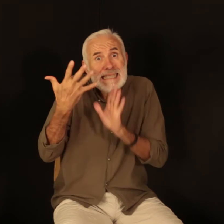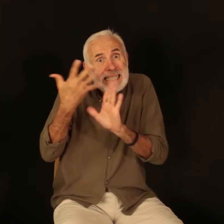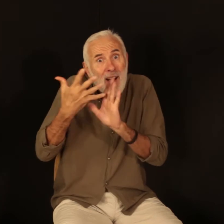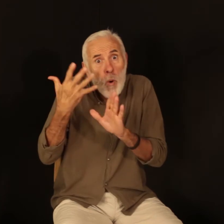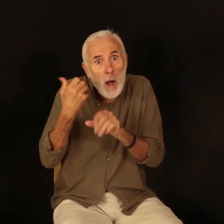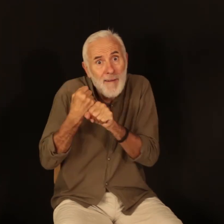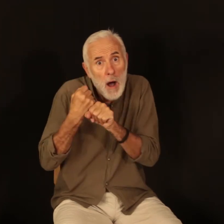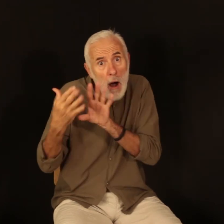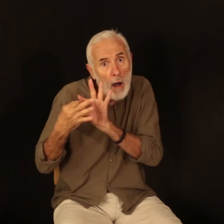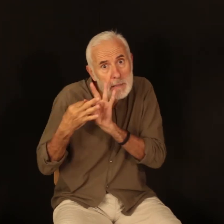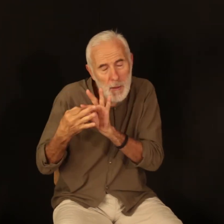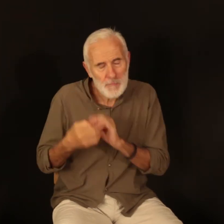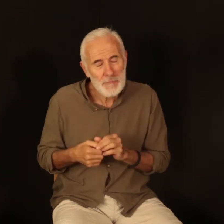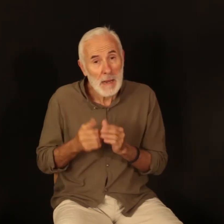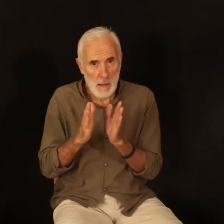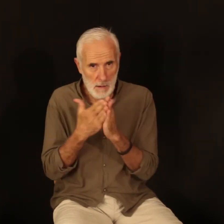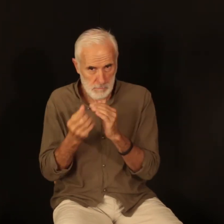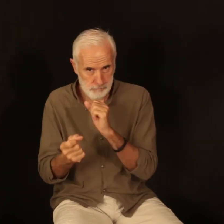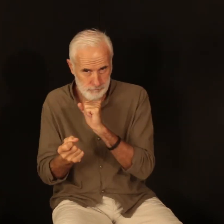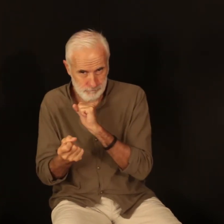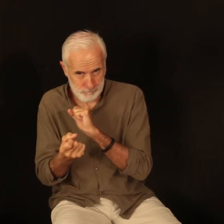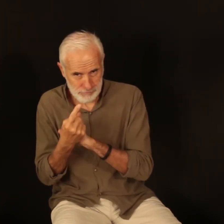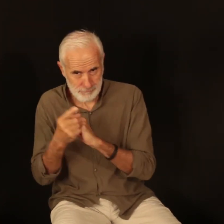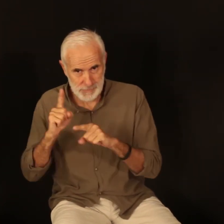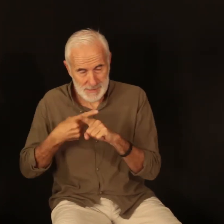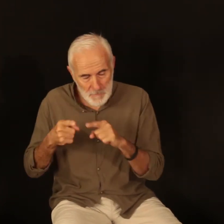un livre un peu étrange, un recueil de souhaits.